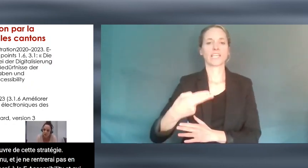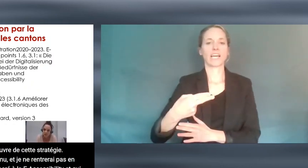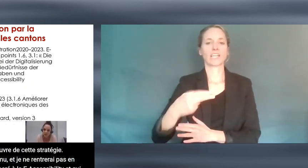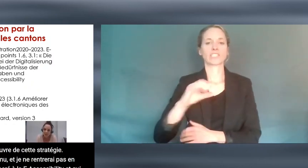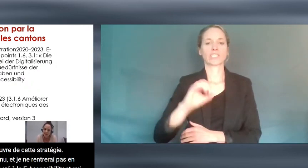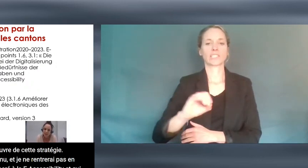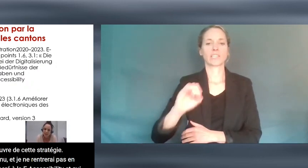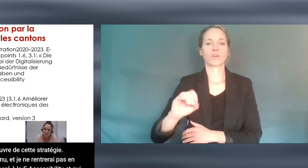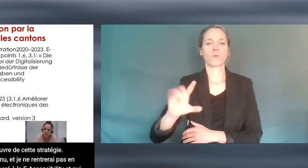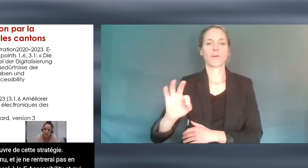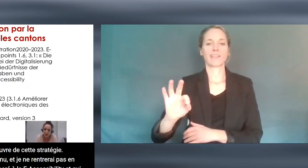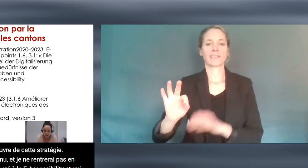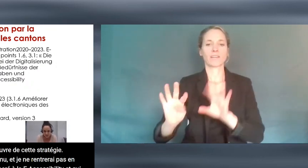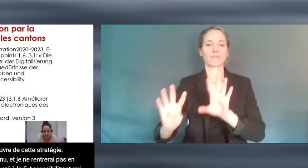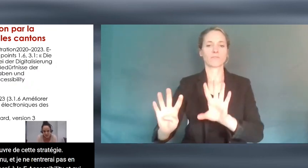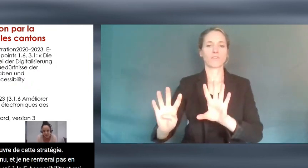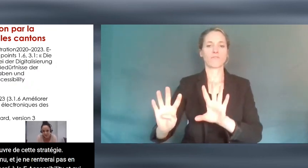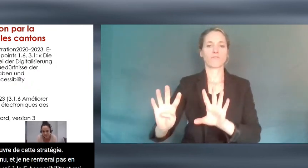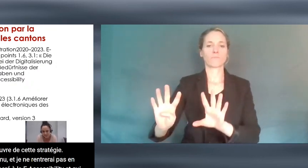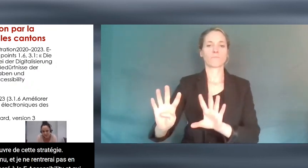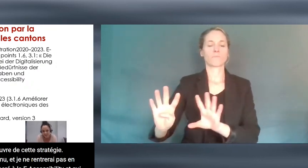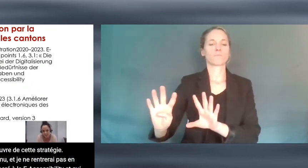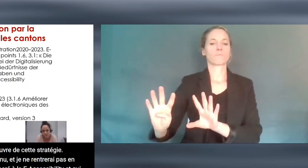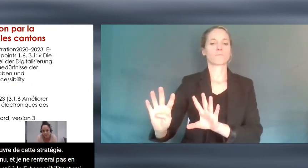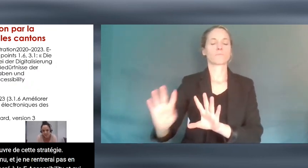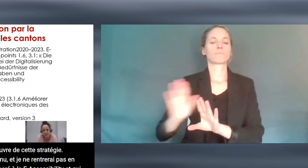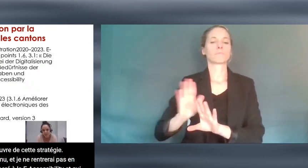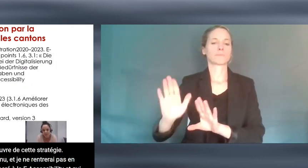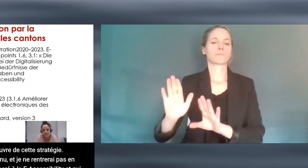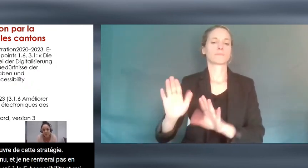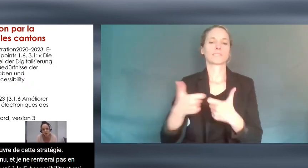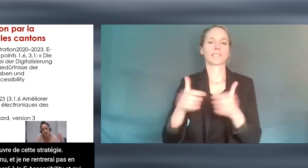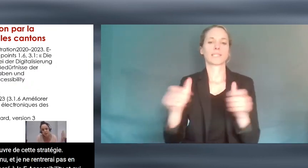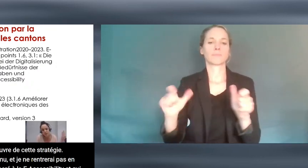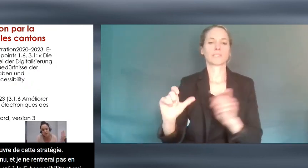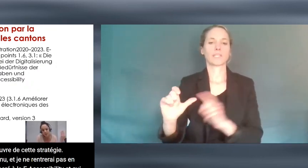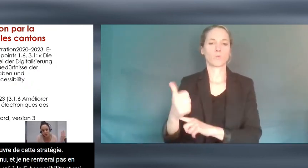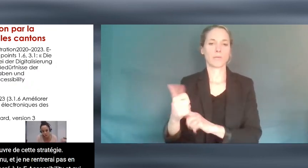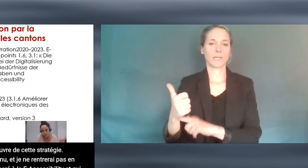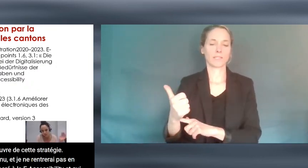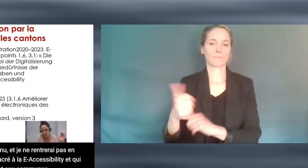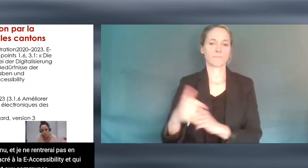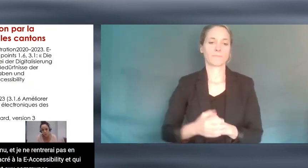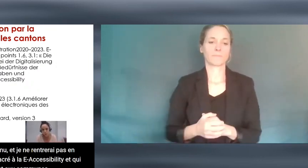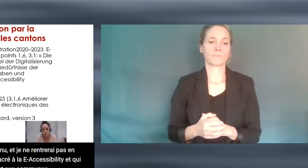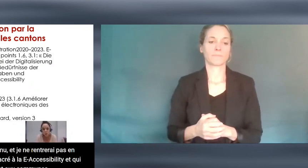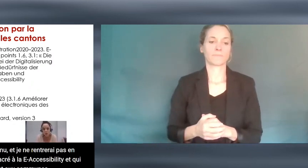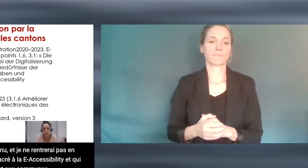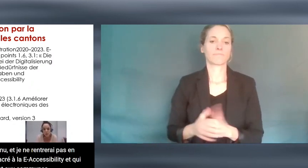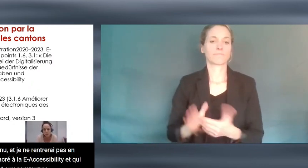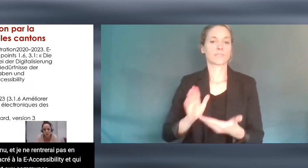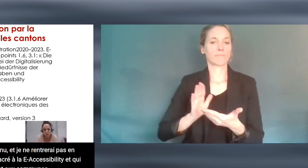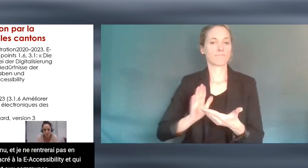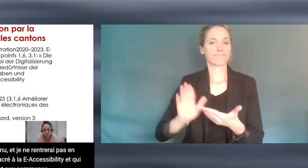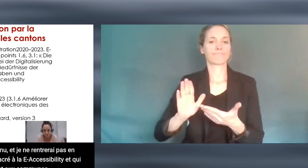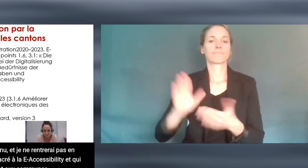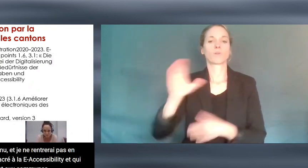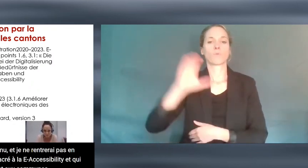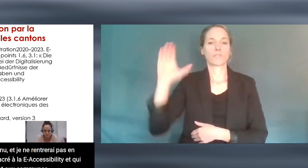est consacré à la e-accessibility et qui s'applique à la Confédération, aux cantons et aux